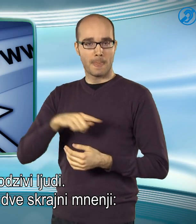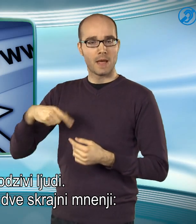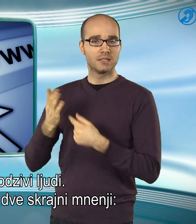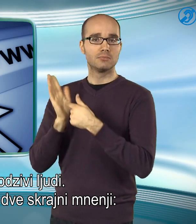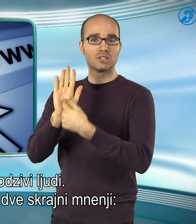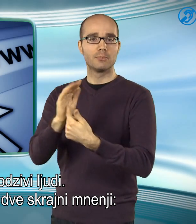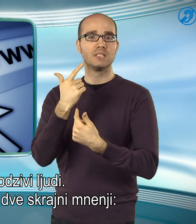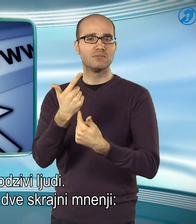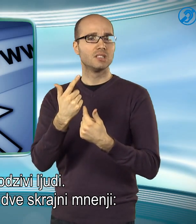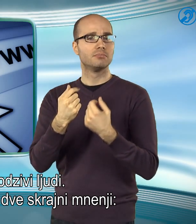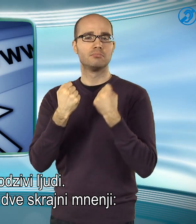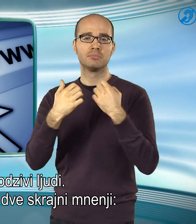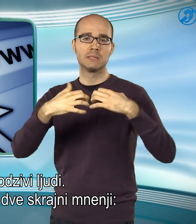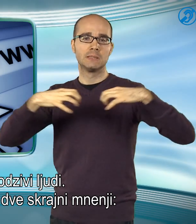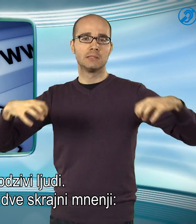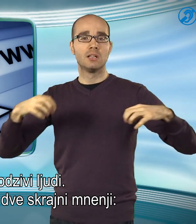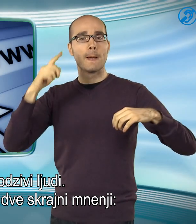Naj izpostavimo dve skrajni mnenji.